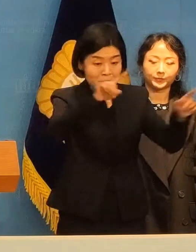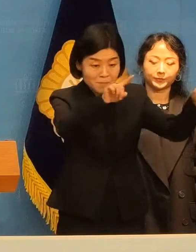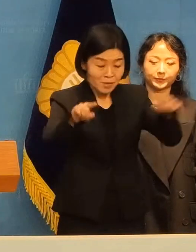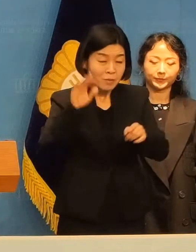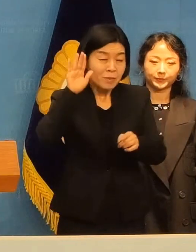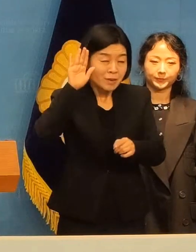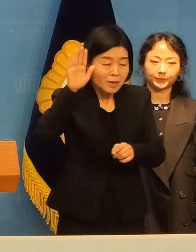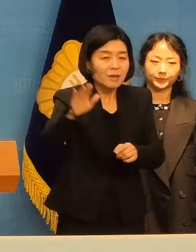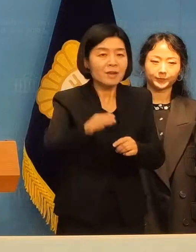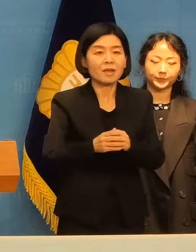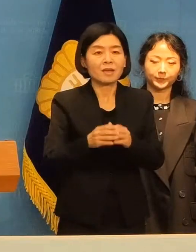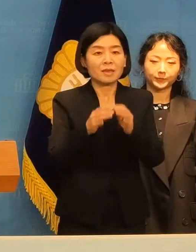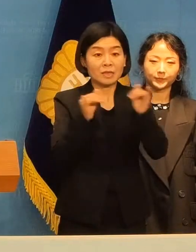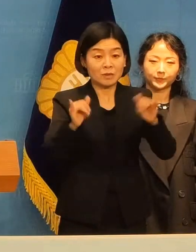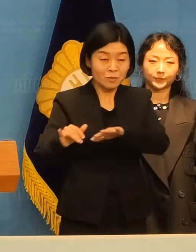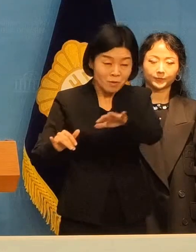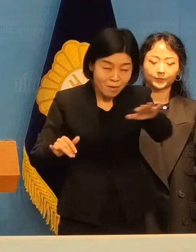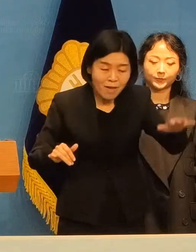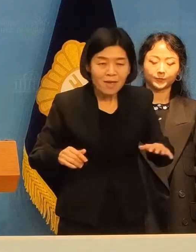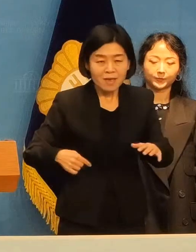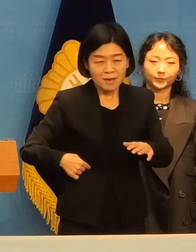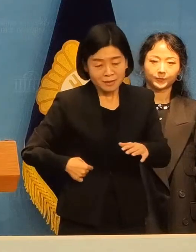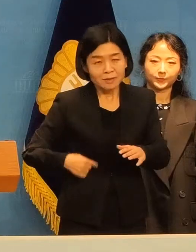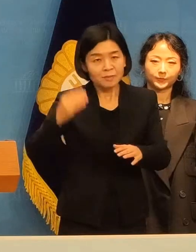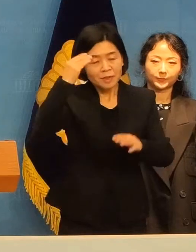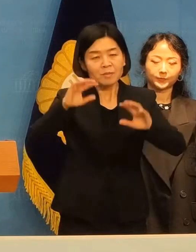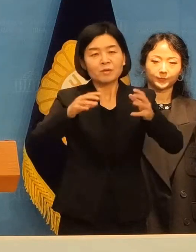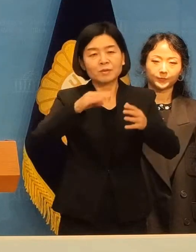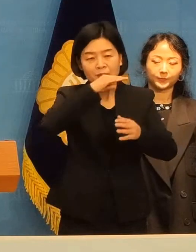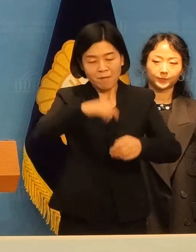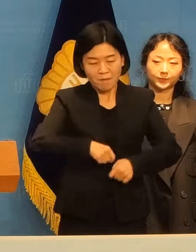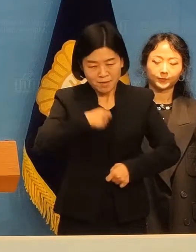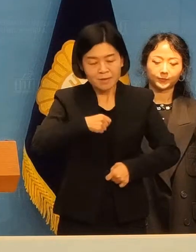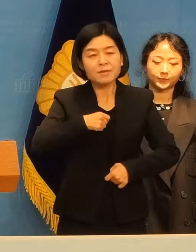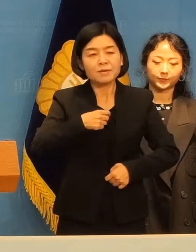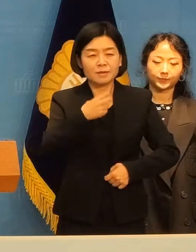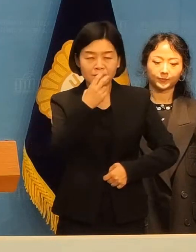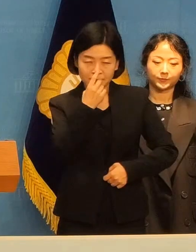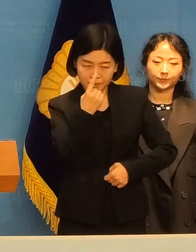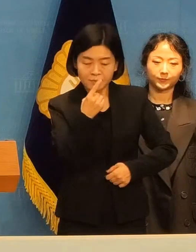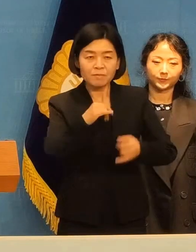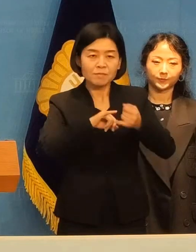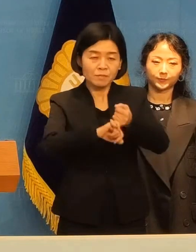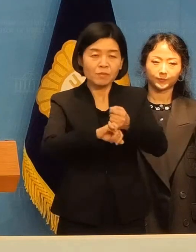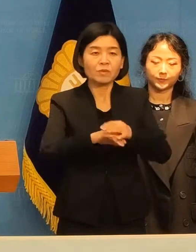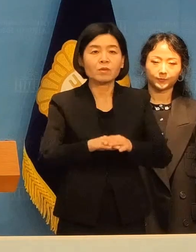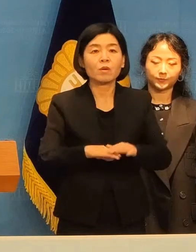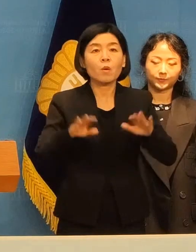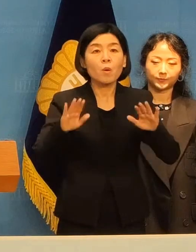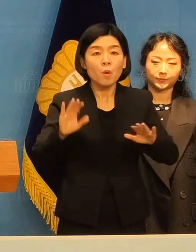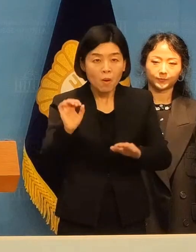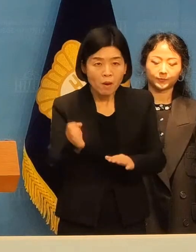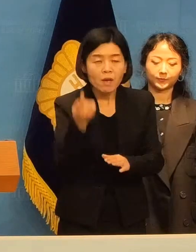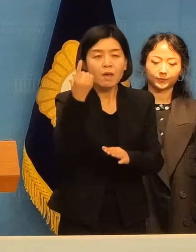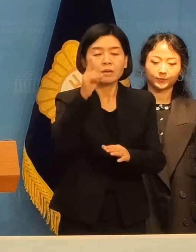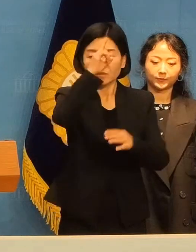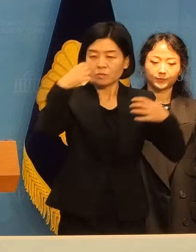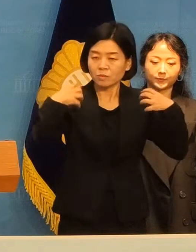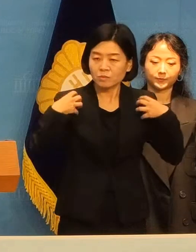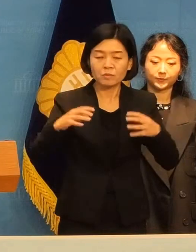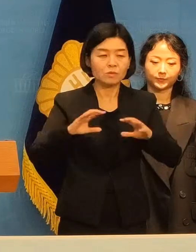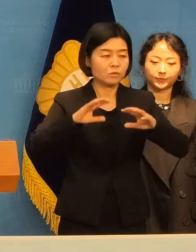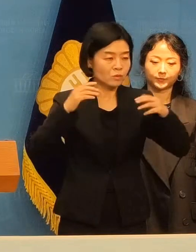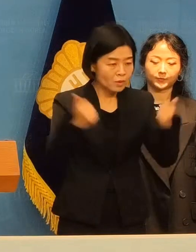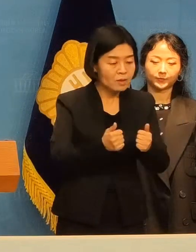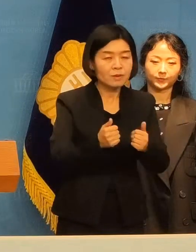양심, 그리고 대한민국의 정의를 지키는 일입니다. 오늘 기자회견을 계기로 정부와 국회, 시민사회,